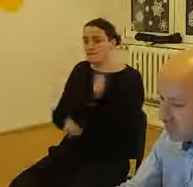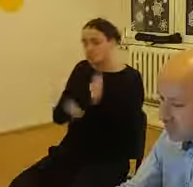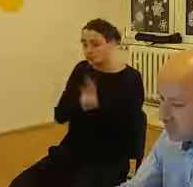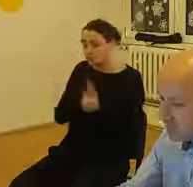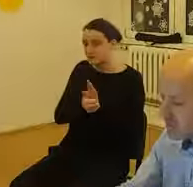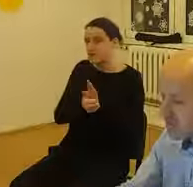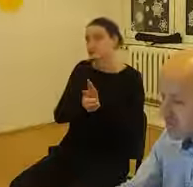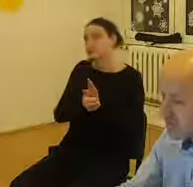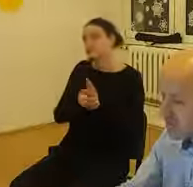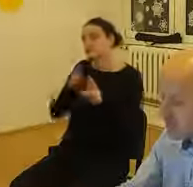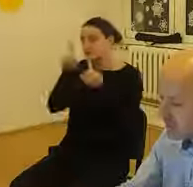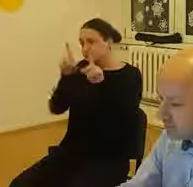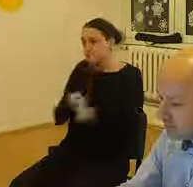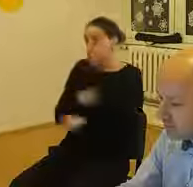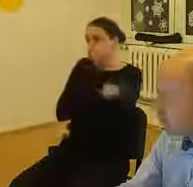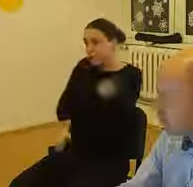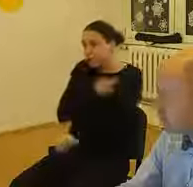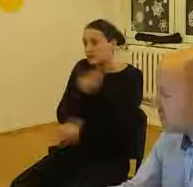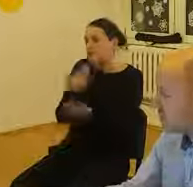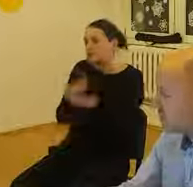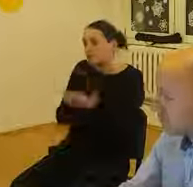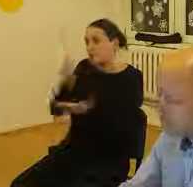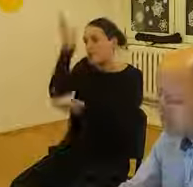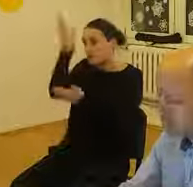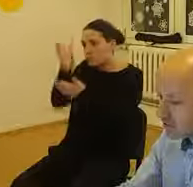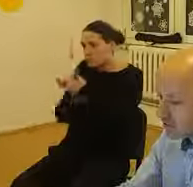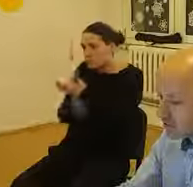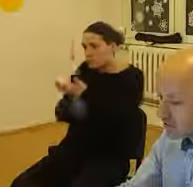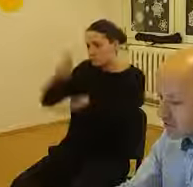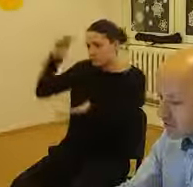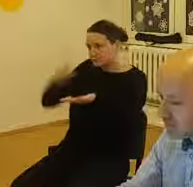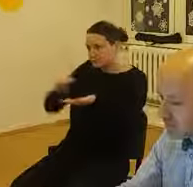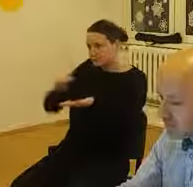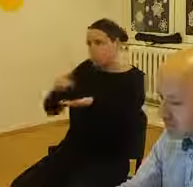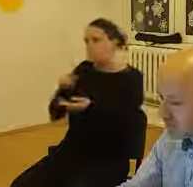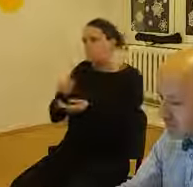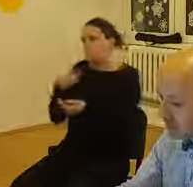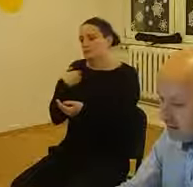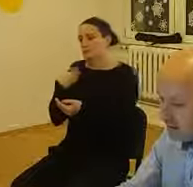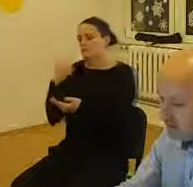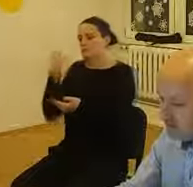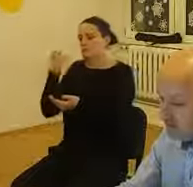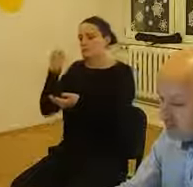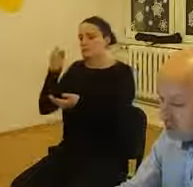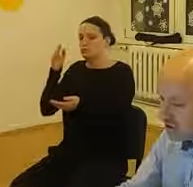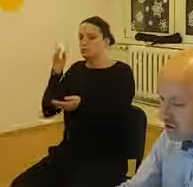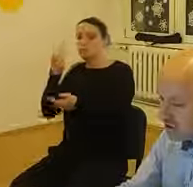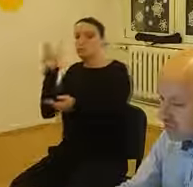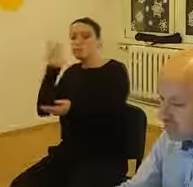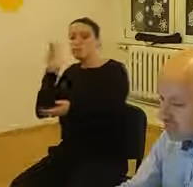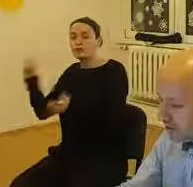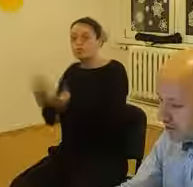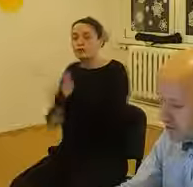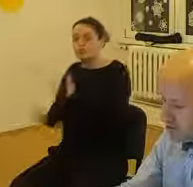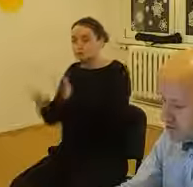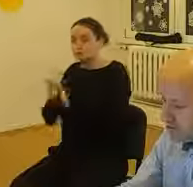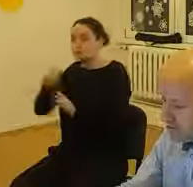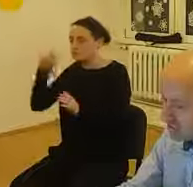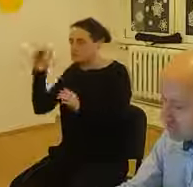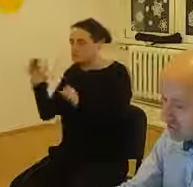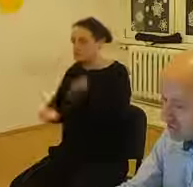mówię, było od czerwca, więc ta kwota jest jakby niższa o połowę, no bo pół roku tylko mieliśmy do zagospodarowania. 2017 to już był pełen